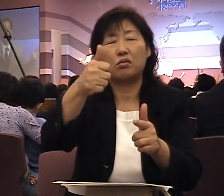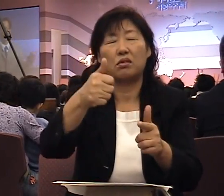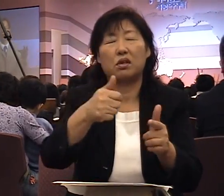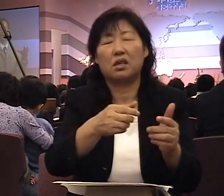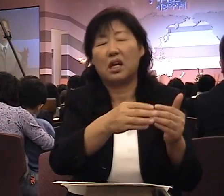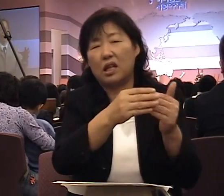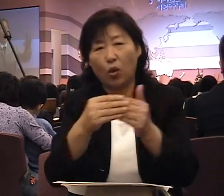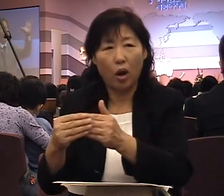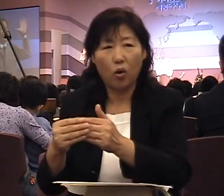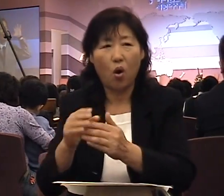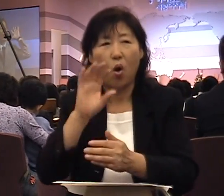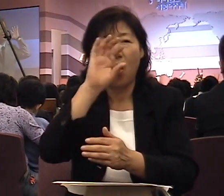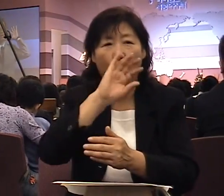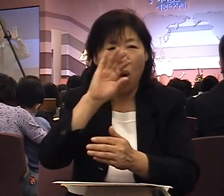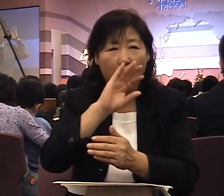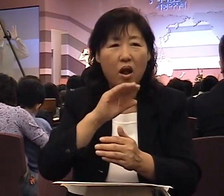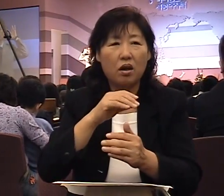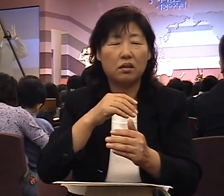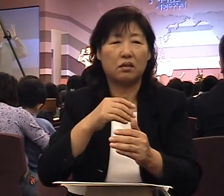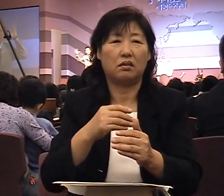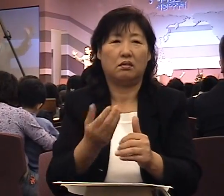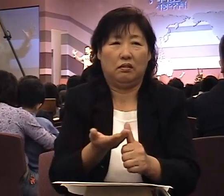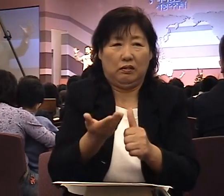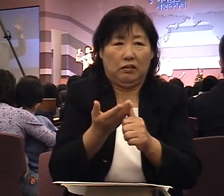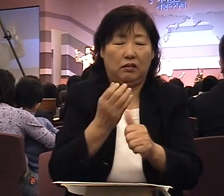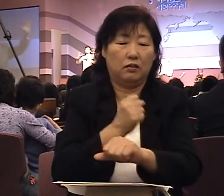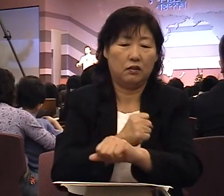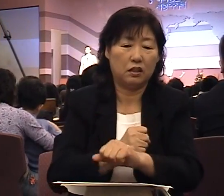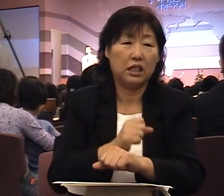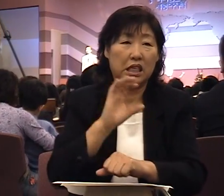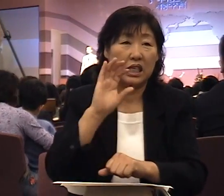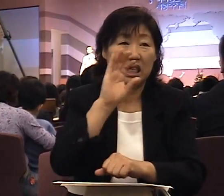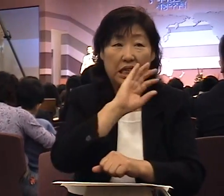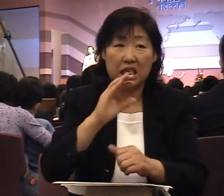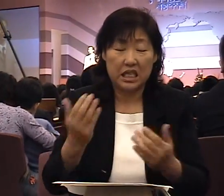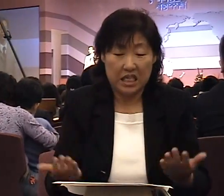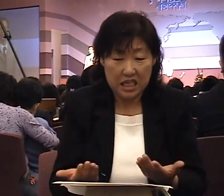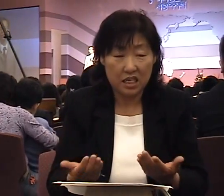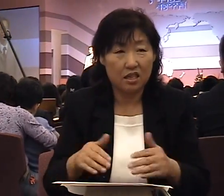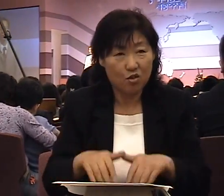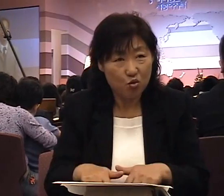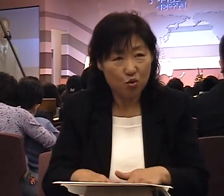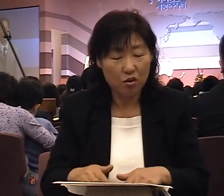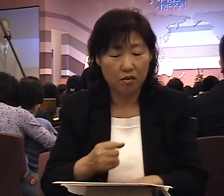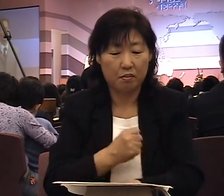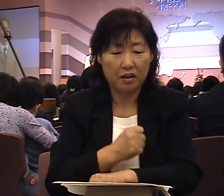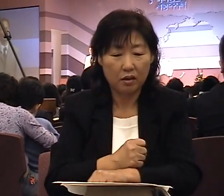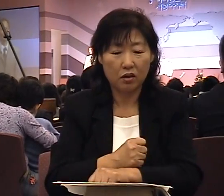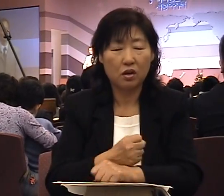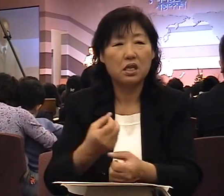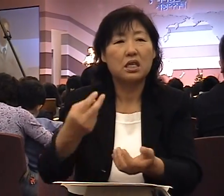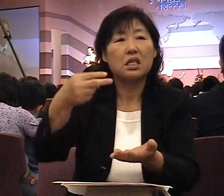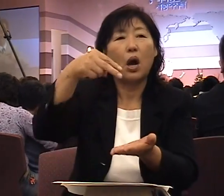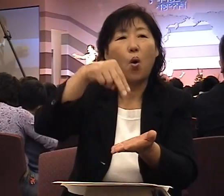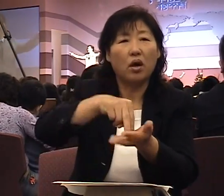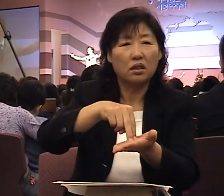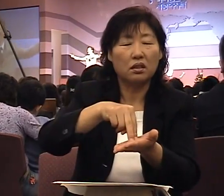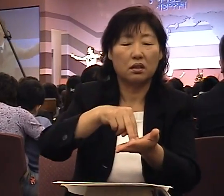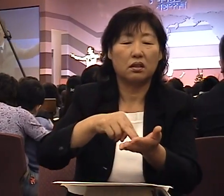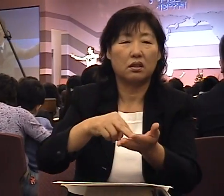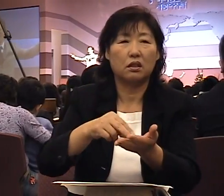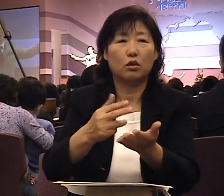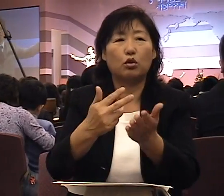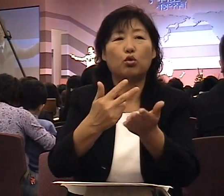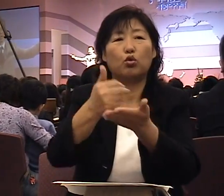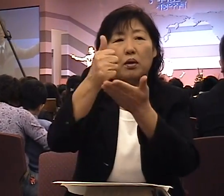영혼들을 훈련시켜서 하나님의 일꾼들로 세우며 군자들로 세우며 세워진 주님의 백성들을